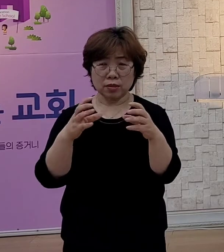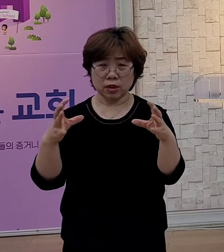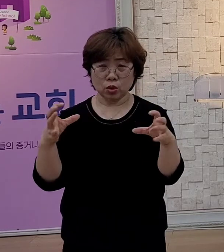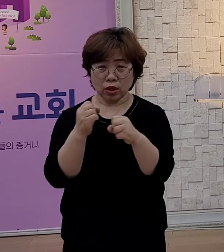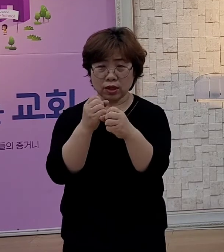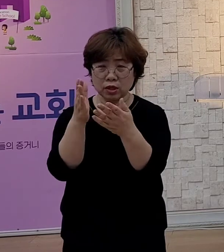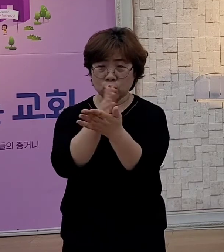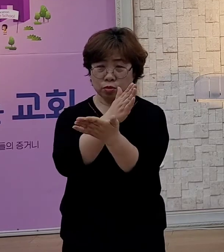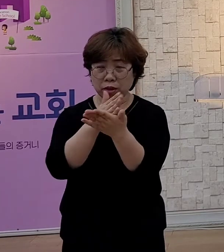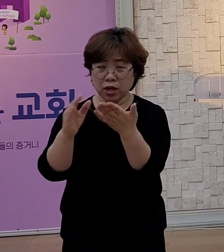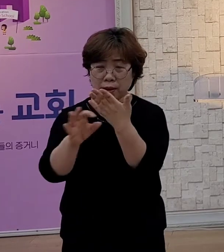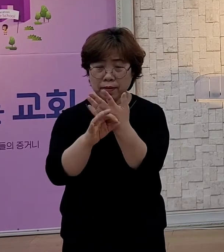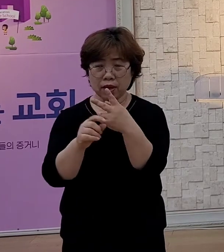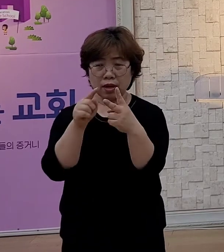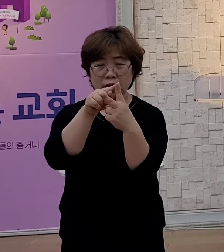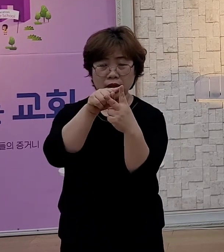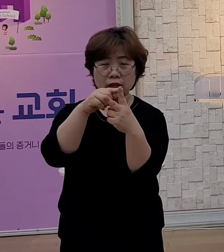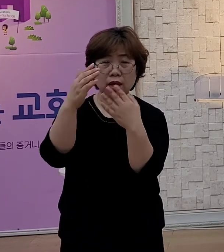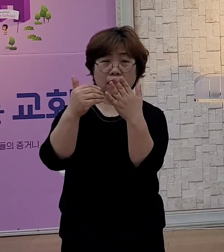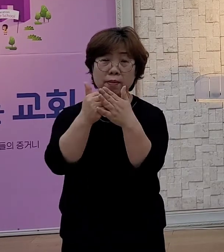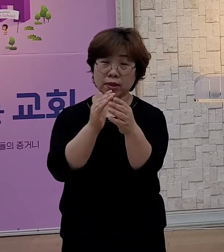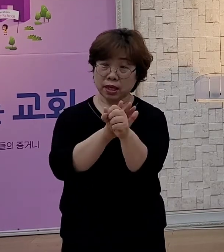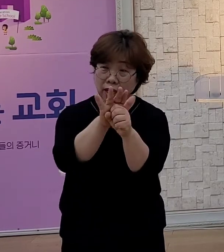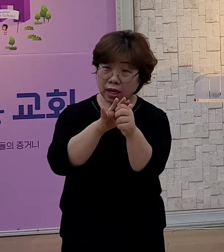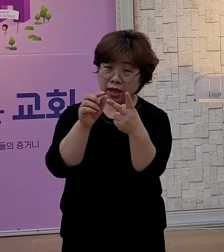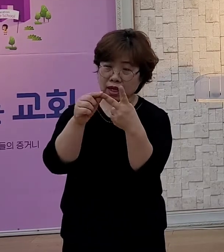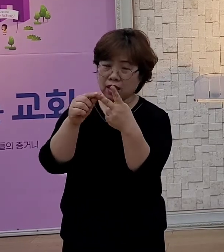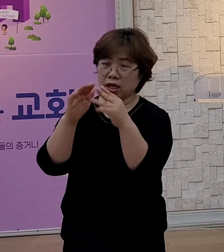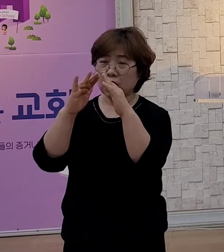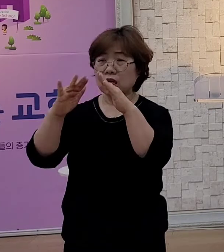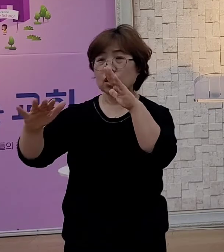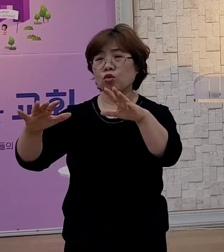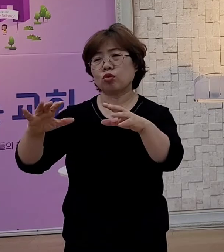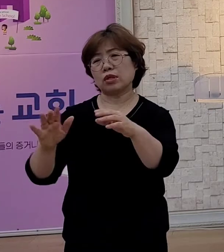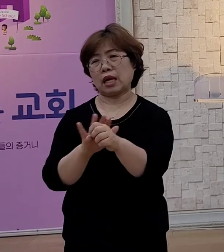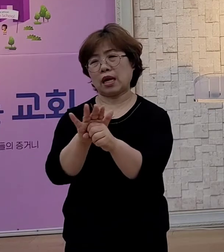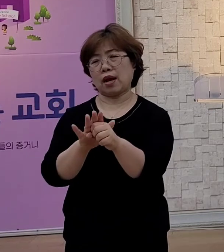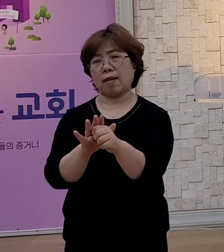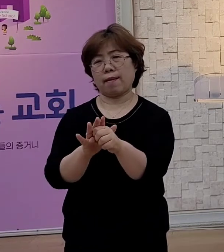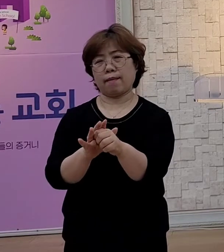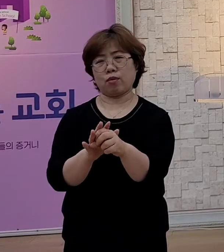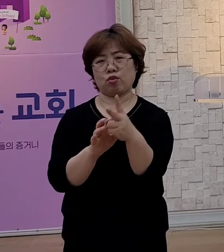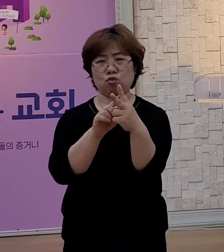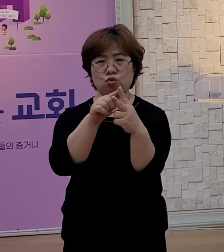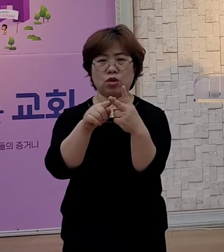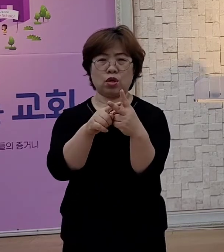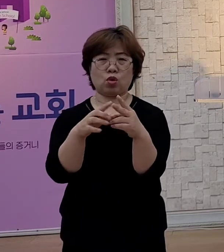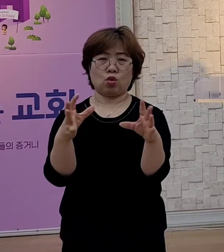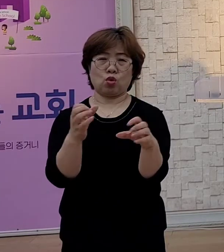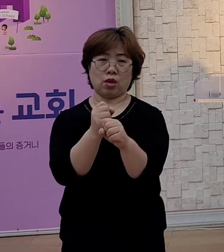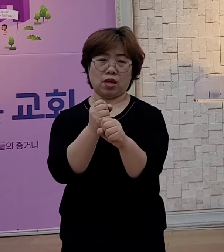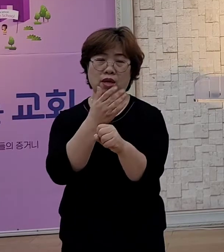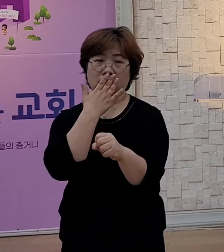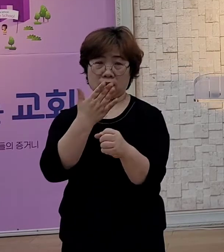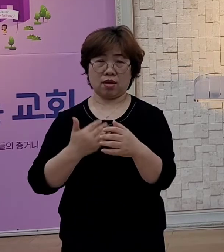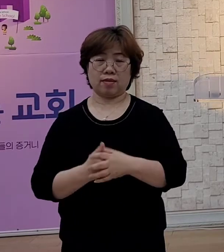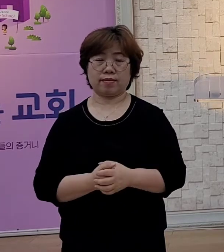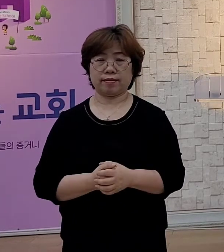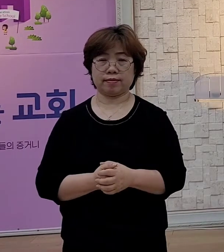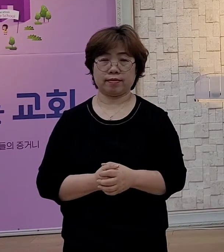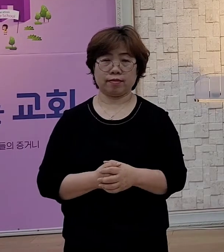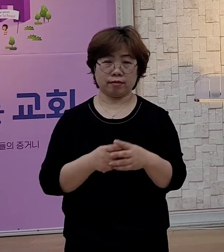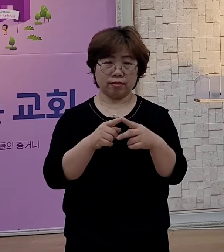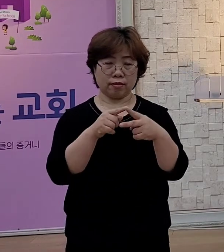하나님 사랑, 신우망안. 그러니까 처음에 1, 2, 3, 4계명이 하나님에 대한 계명, 하나님